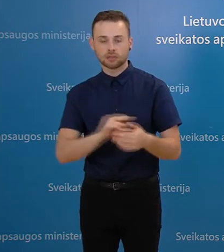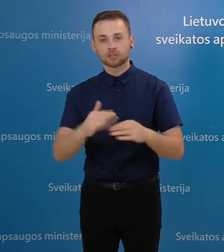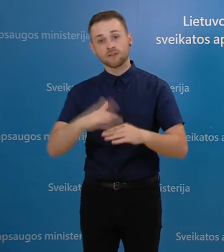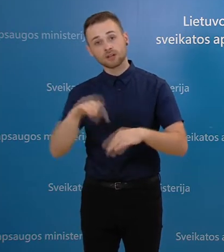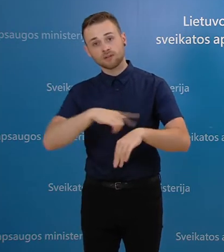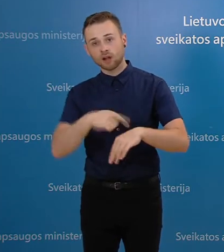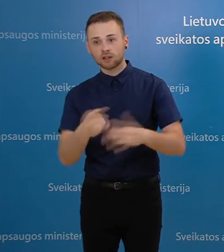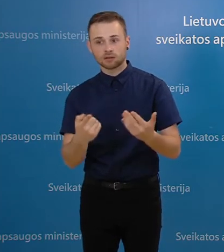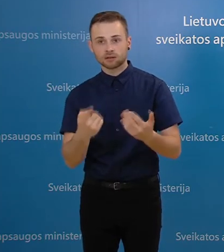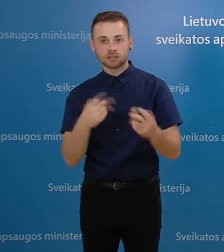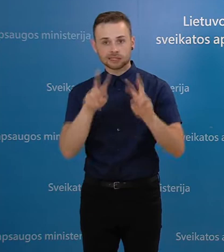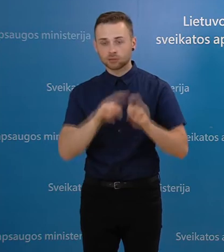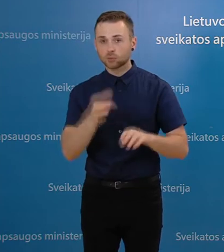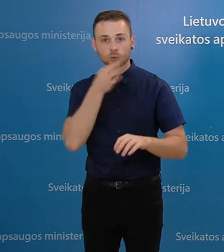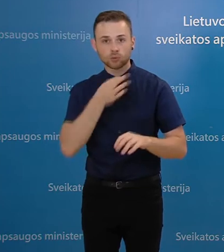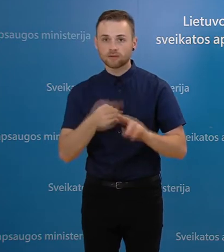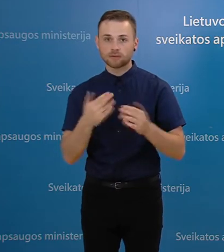plačiau pakomentuoti tikrai negalėčiau.